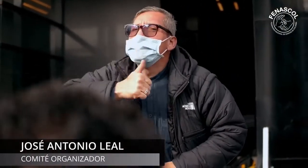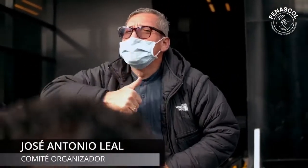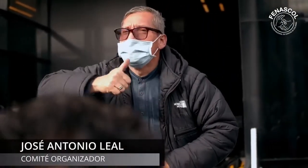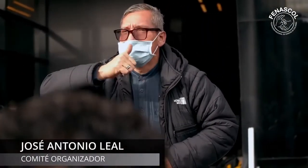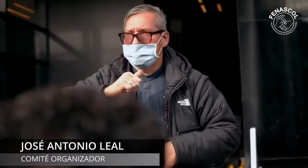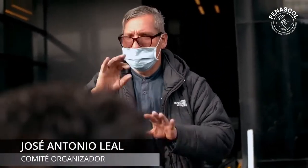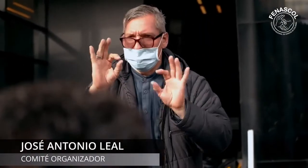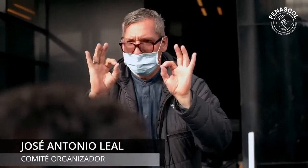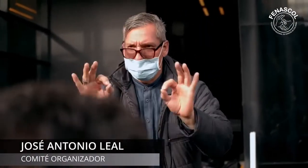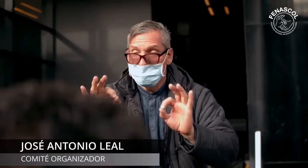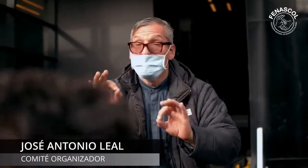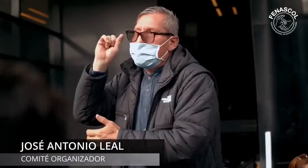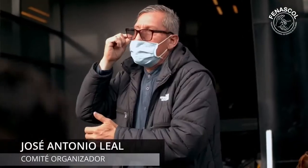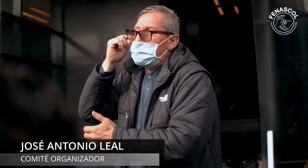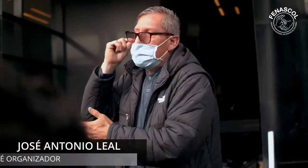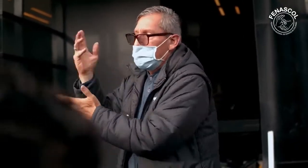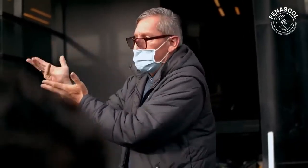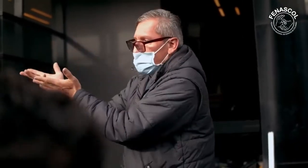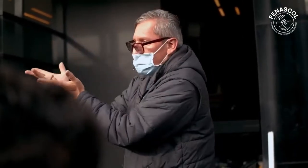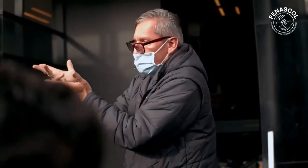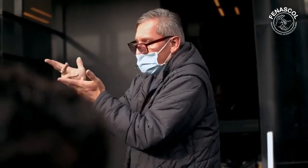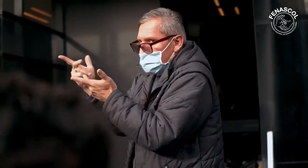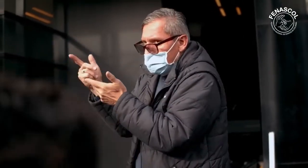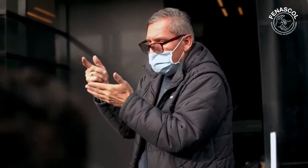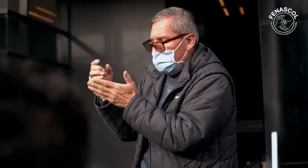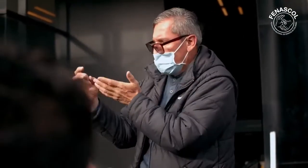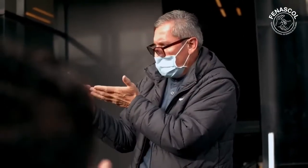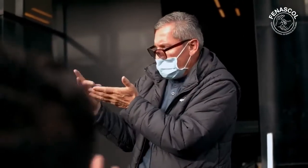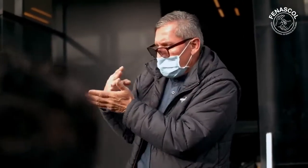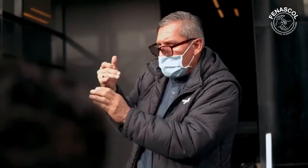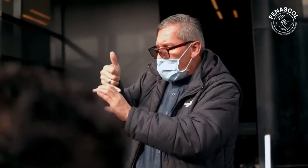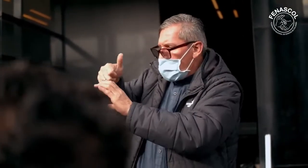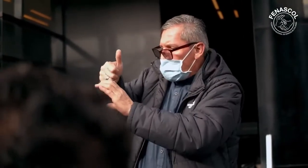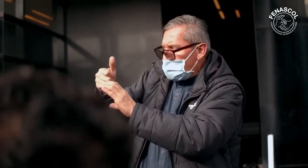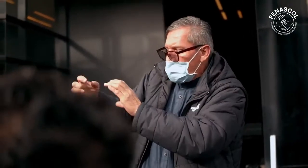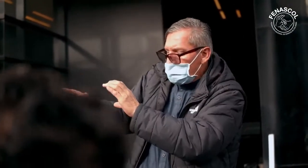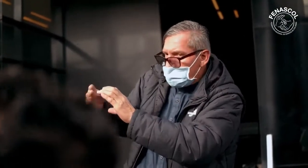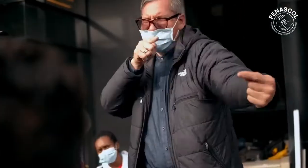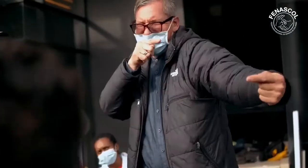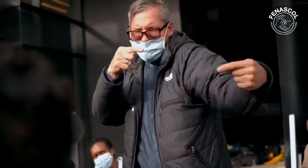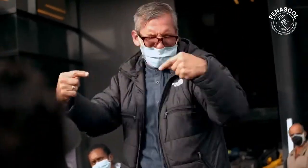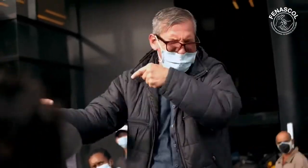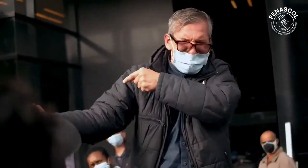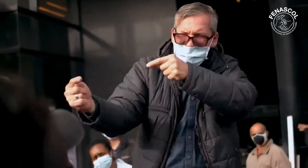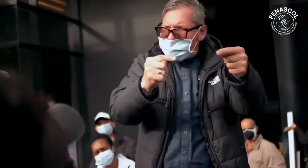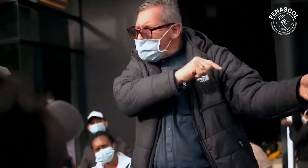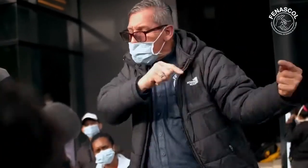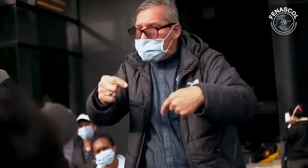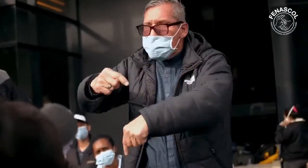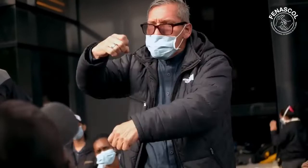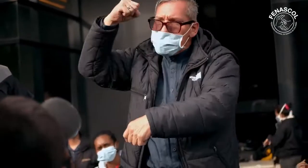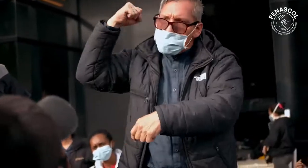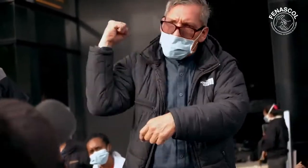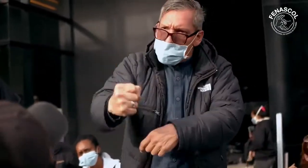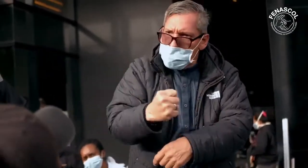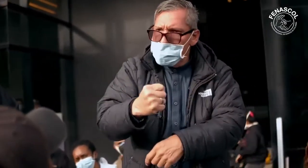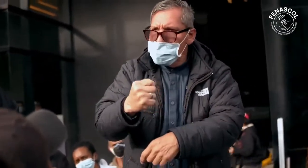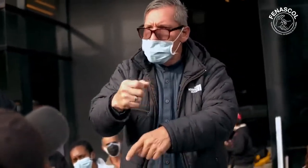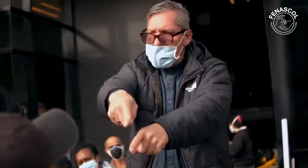seamos pacientes. Henry me acaba de informar a través de WhatsApp que están en una negociación muy dura